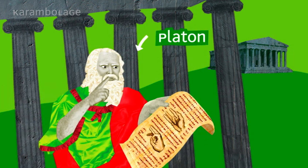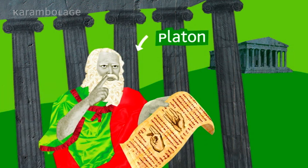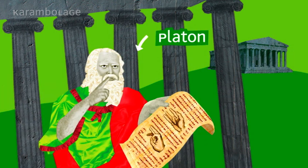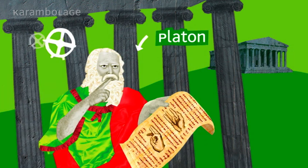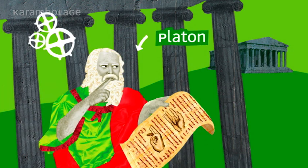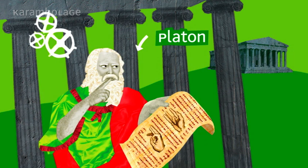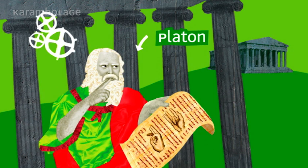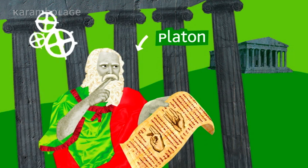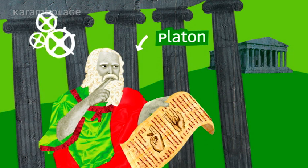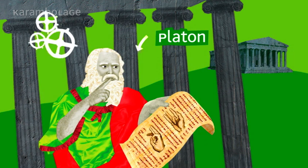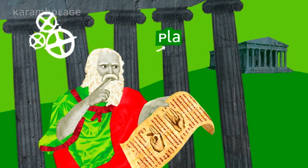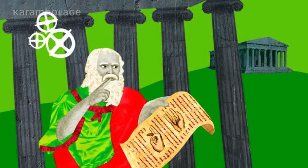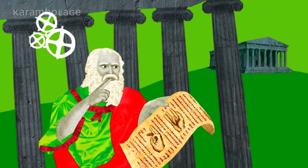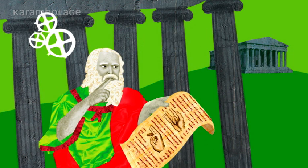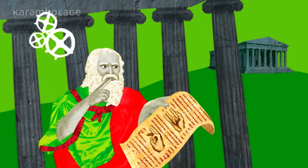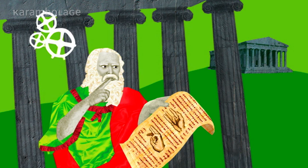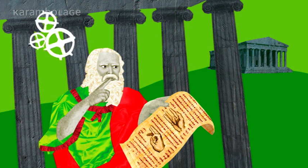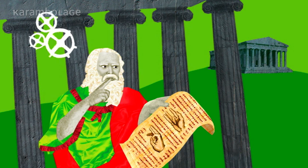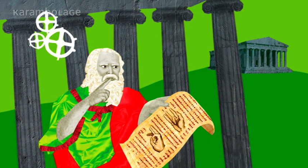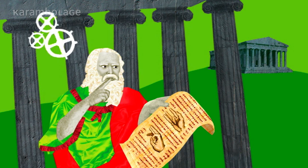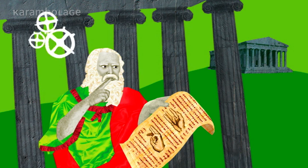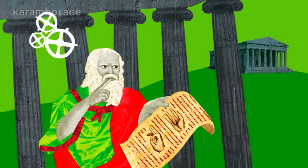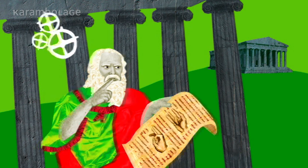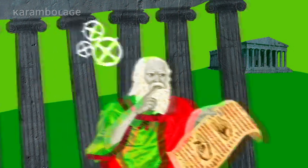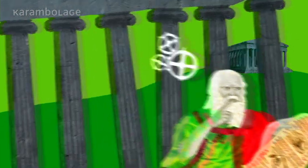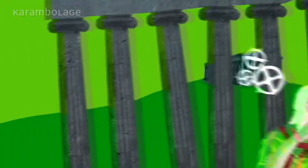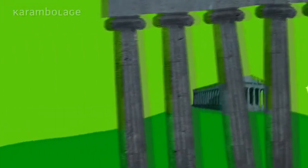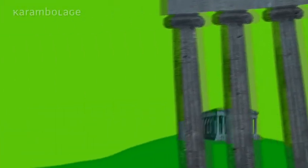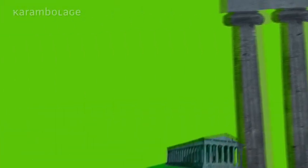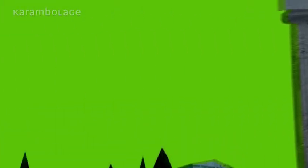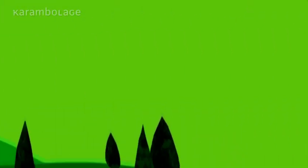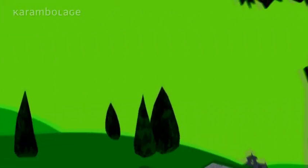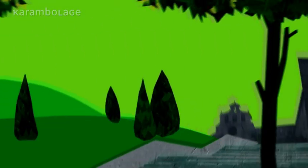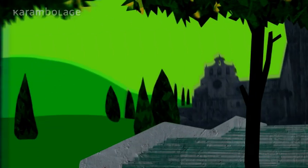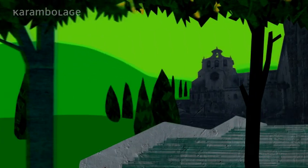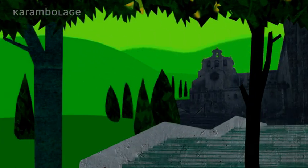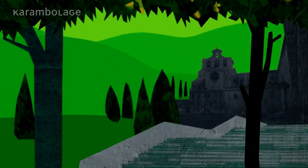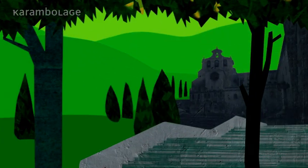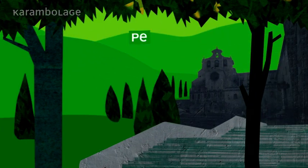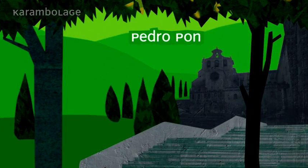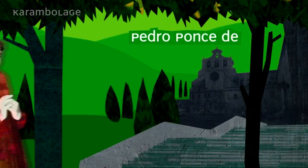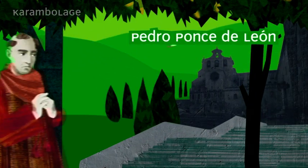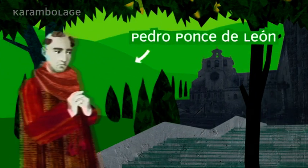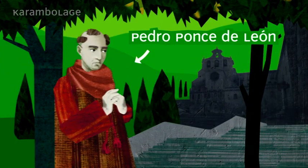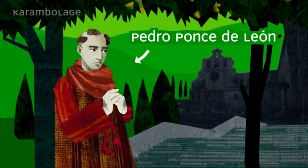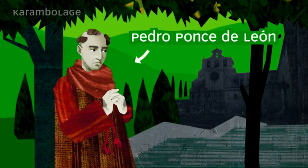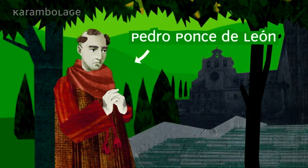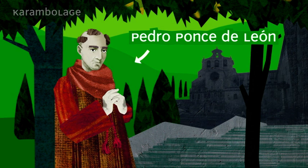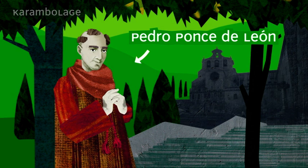Platon zwar schon darüber nach, wie Gehörlose miteinander kommunizieren, doch erst im 16. Jahrhundert nimmt sich der spanische Mönch